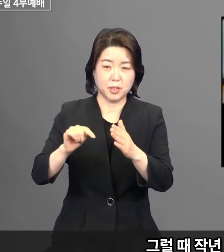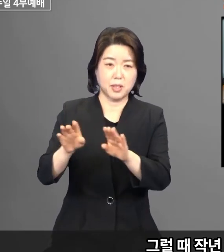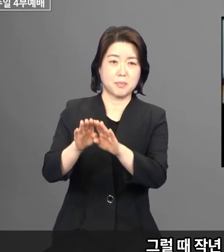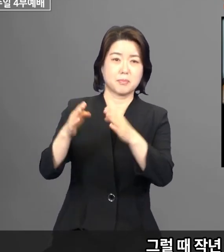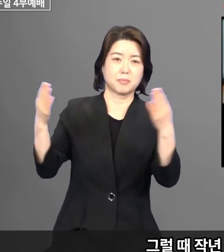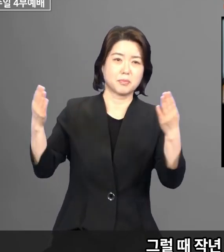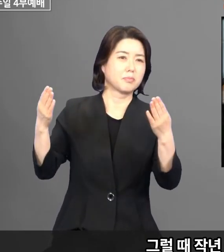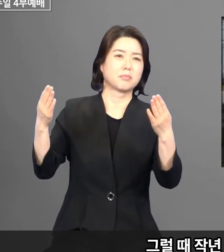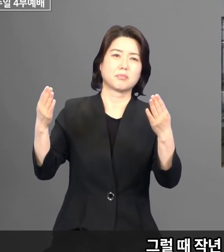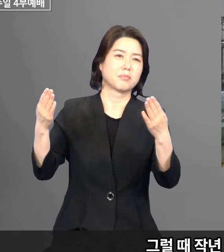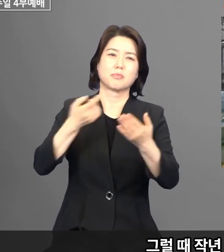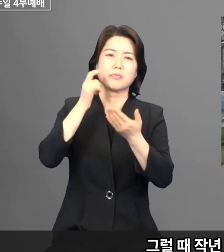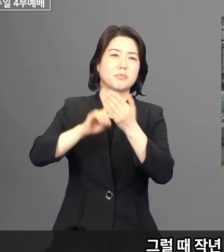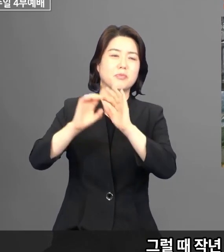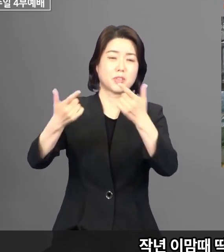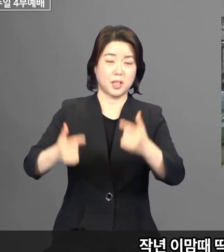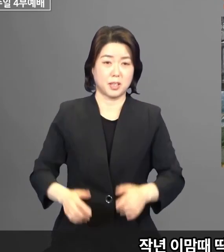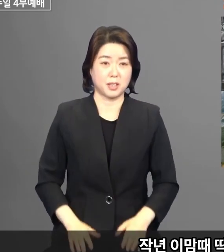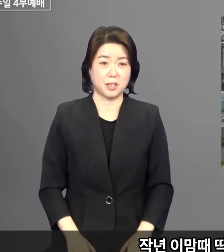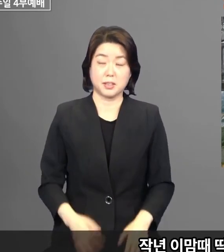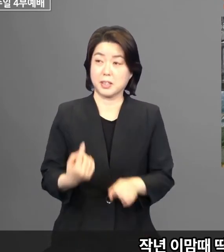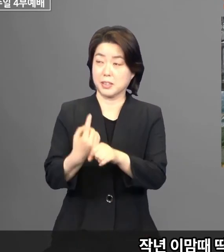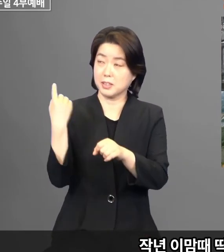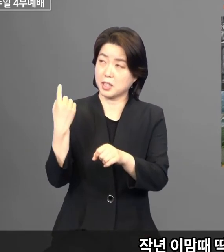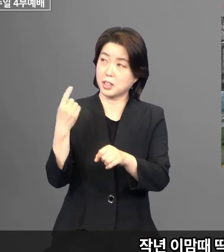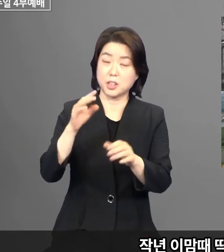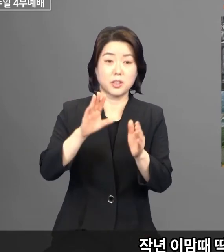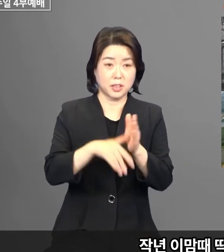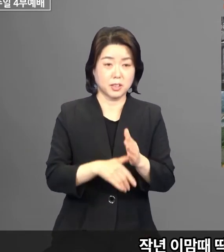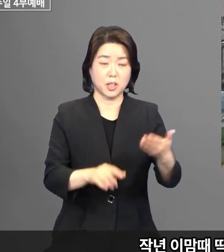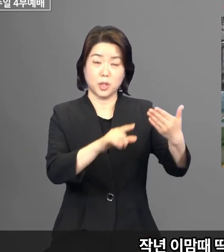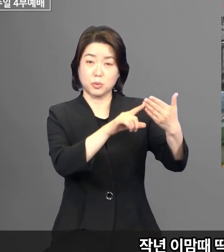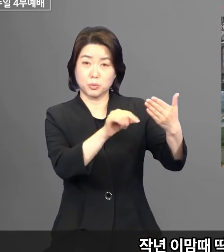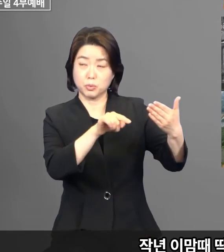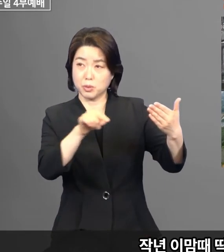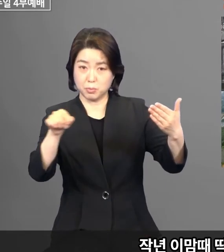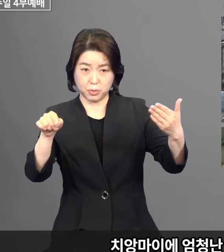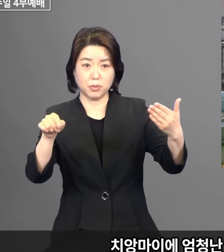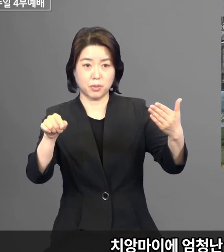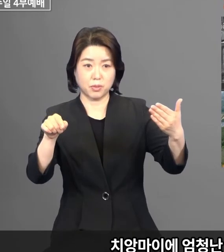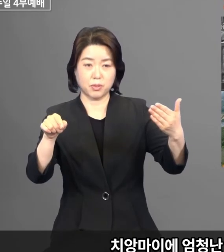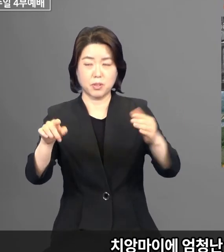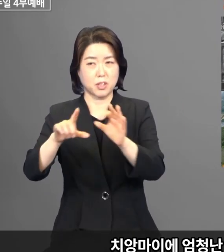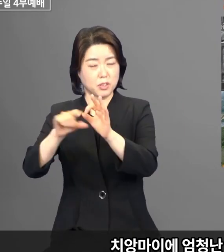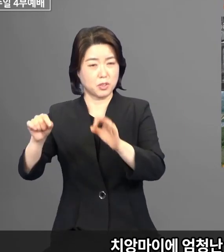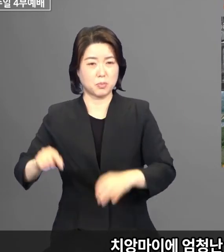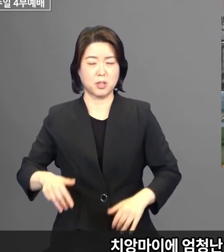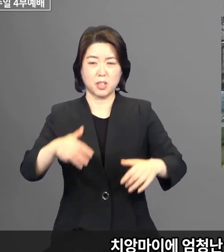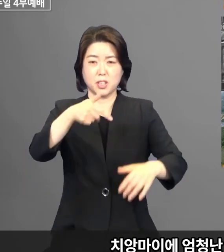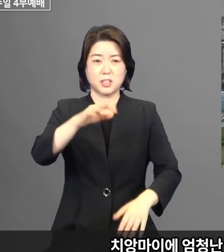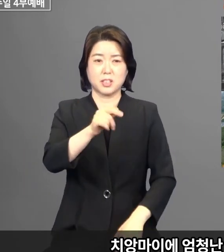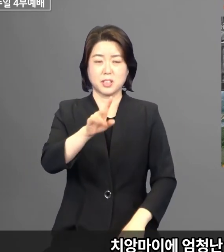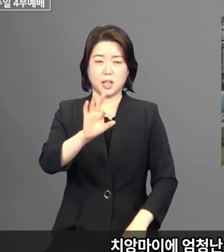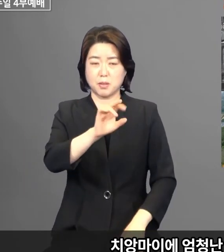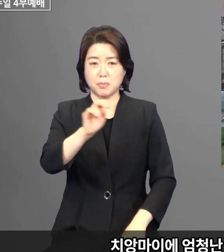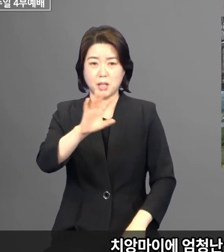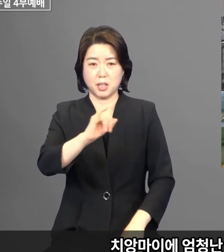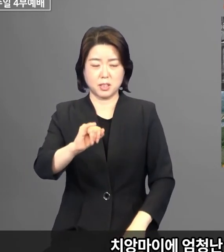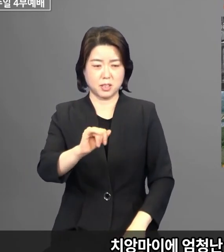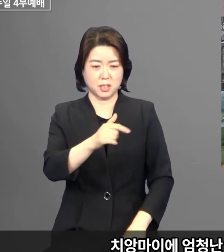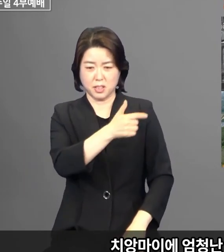때 작년 이맘때입니다. 작년 이맘때 딱 9월부터 해서 치앙마이에 엄청난 큰 홍수가